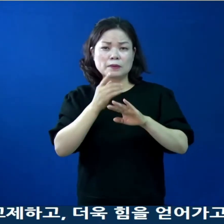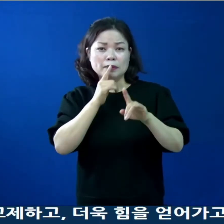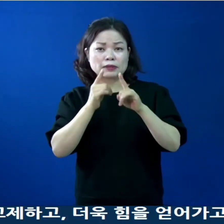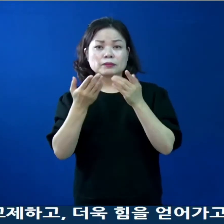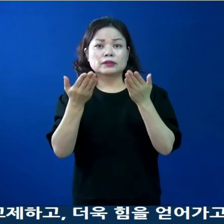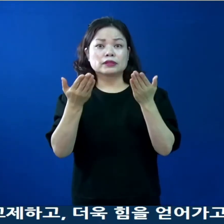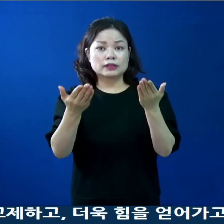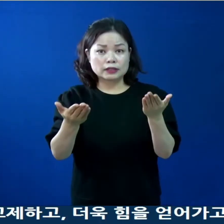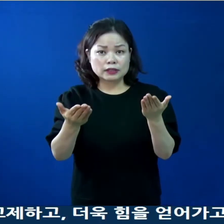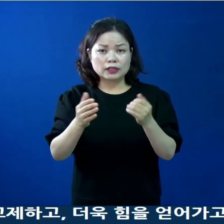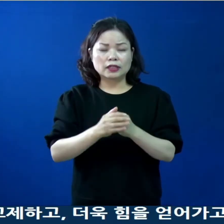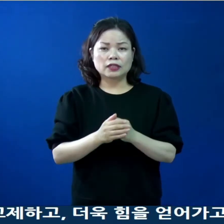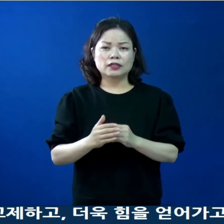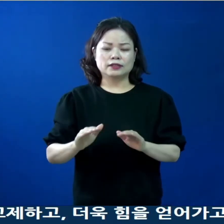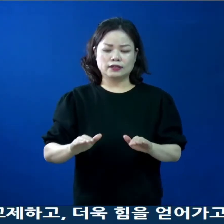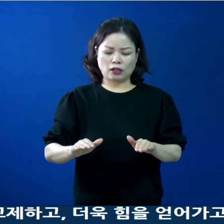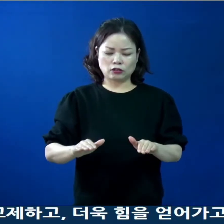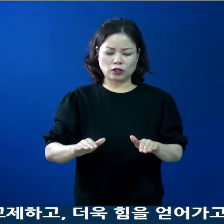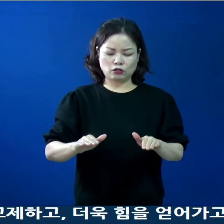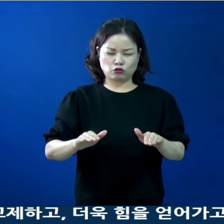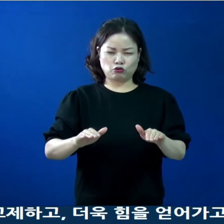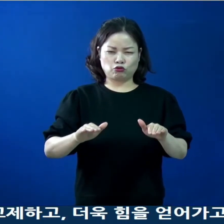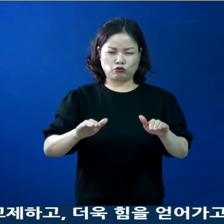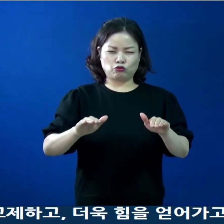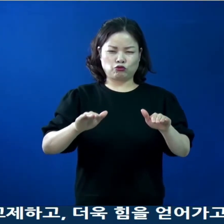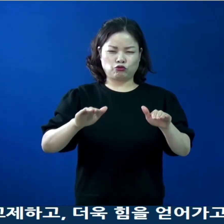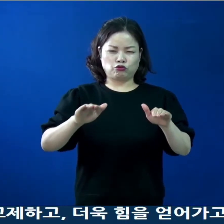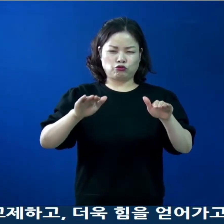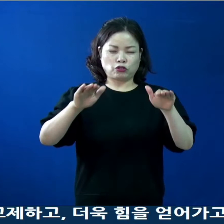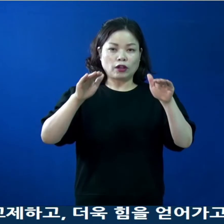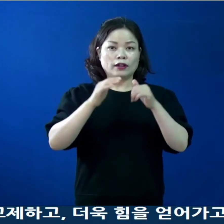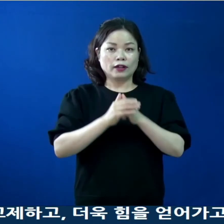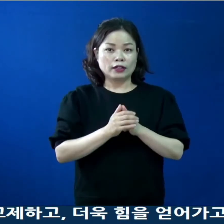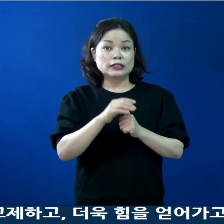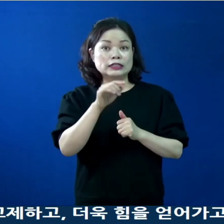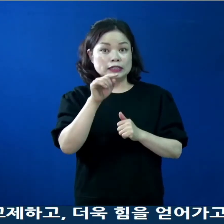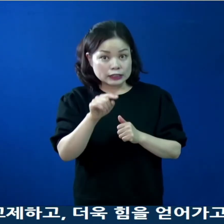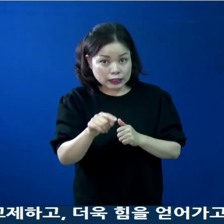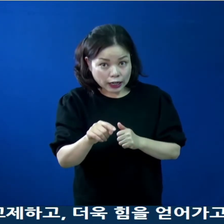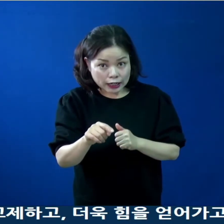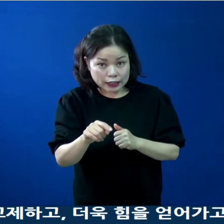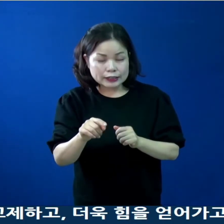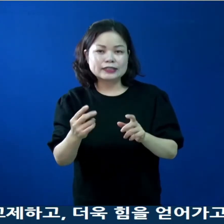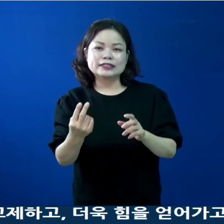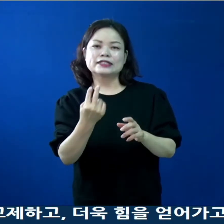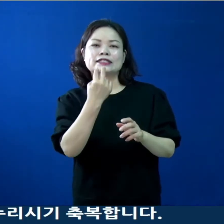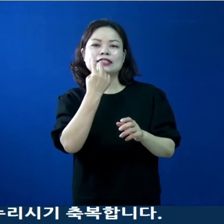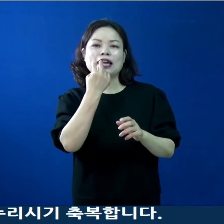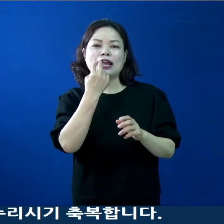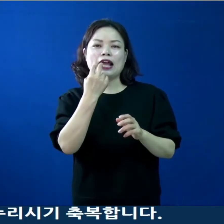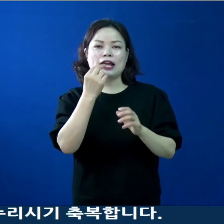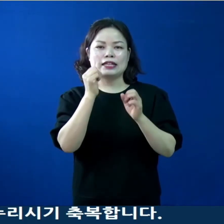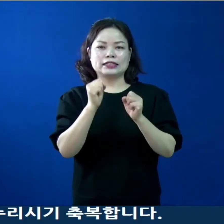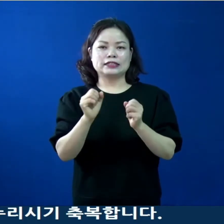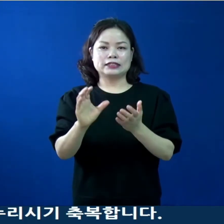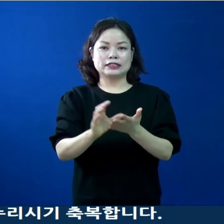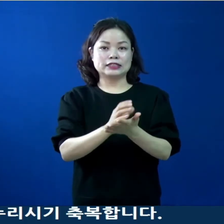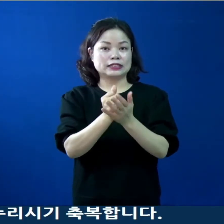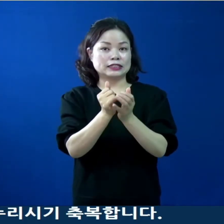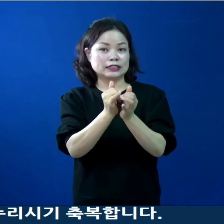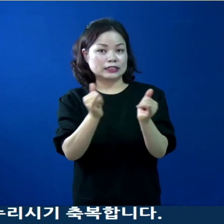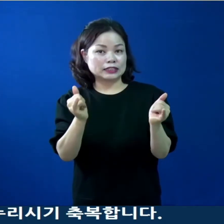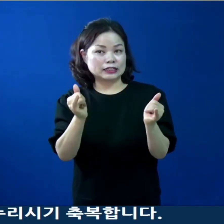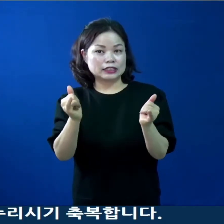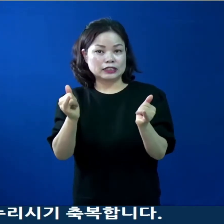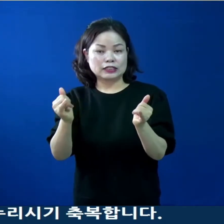말하면 성장한다라고도 볼 수가 있을 것입니다. 이것이 바로 살아있는 그리스도인, 주님과 생생한